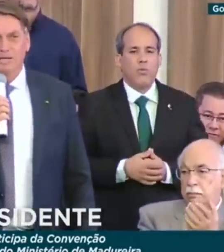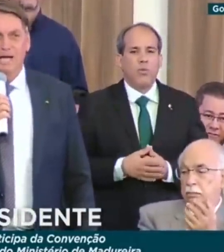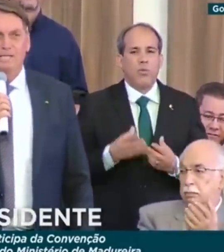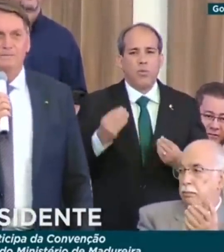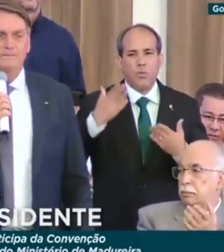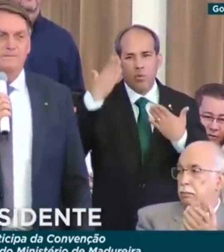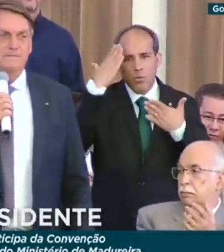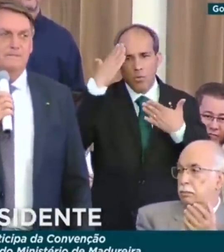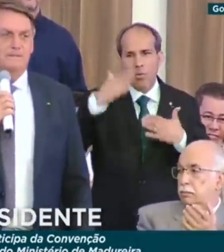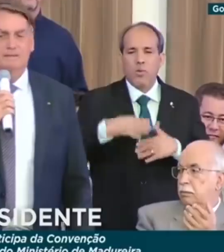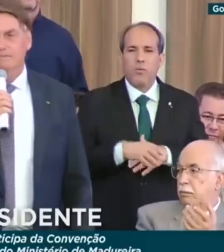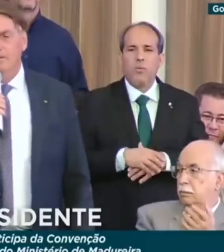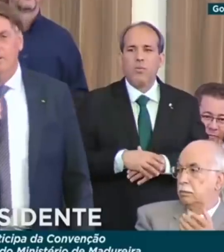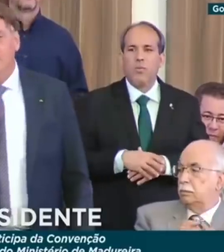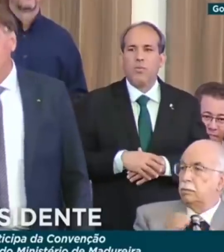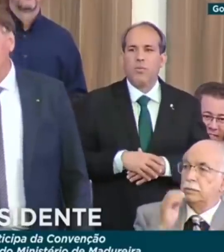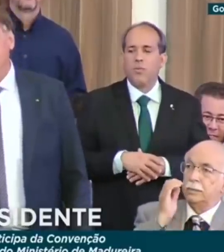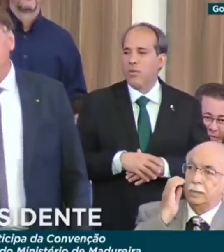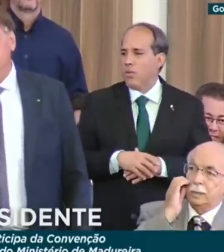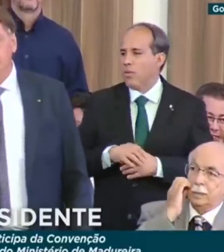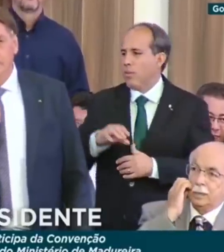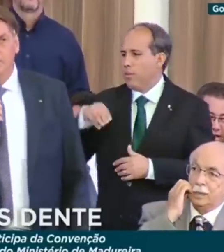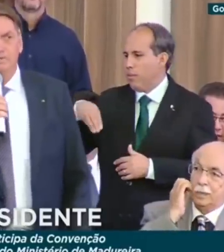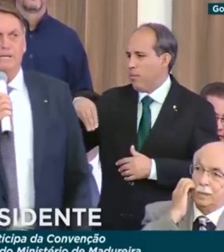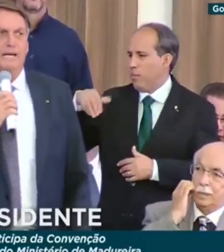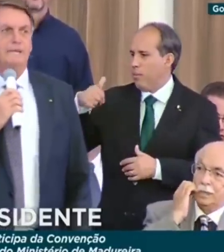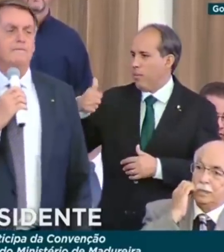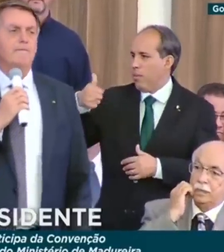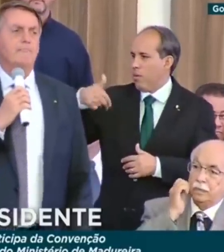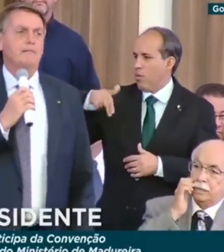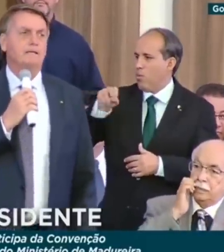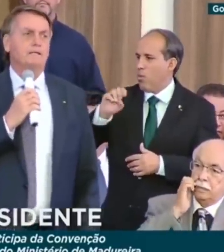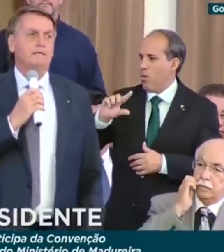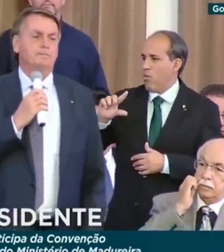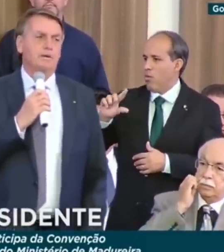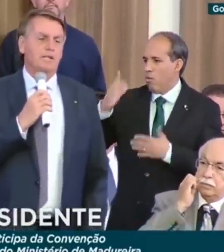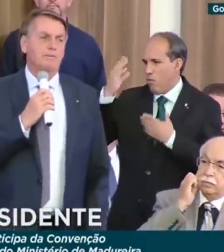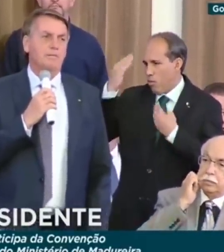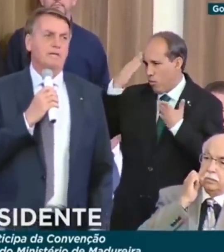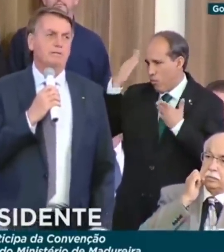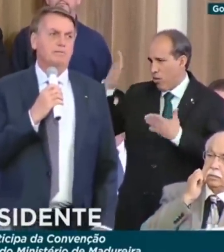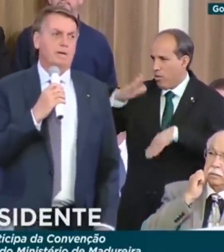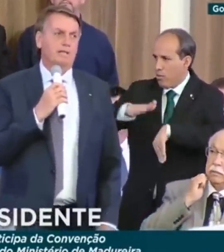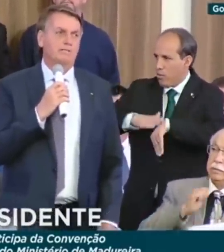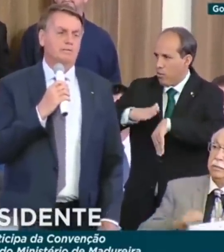muito obrigado. Manuel Ferreira, muito obrigado por esse